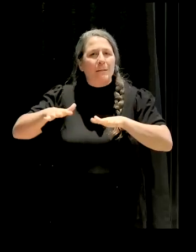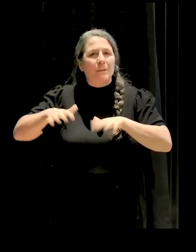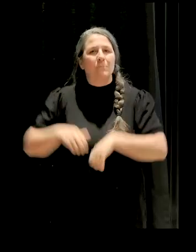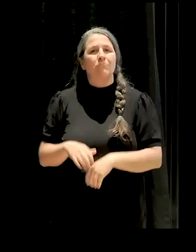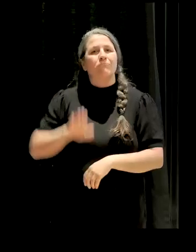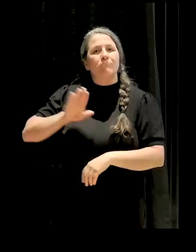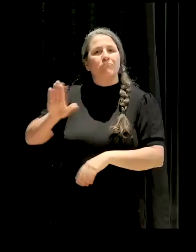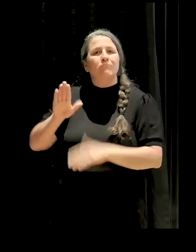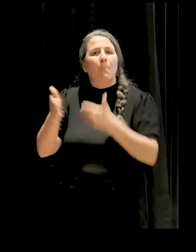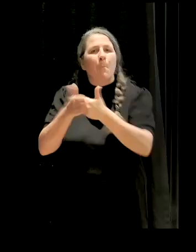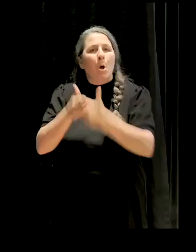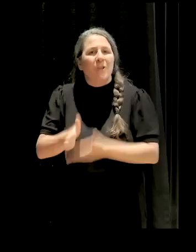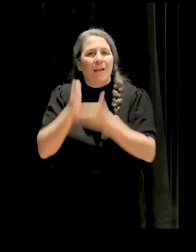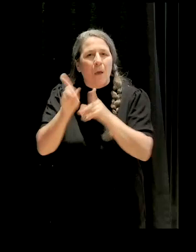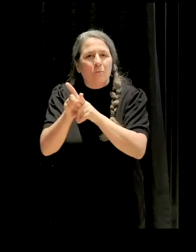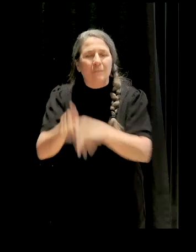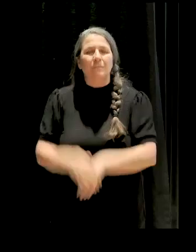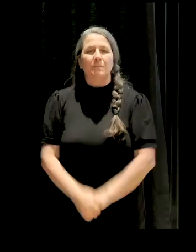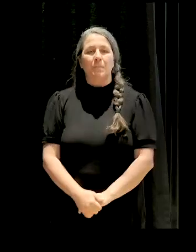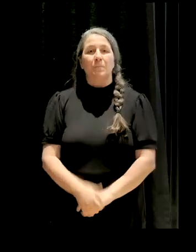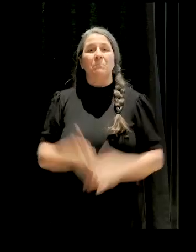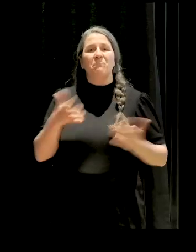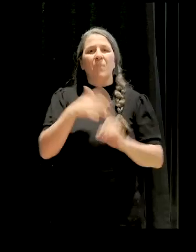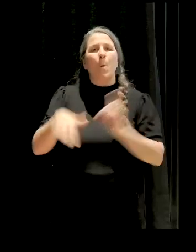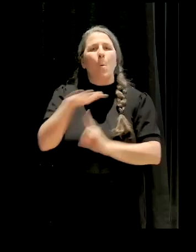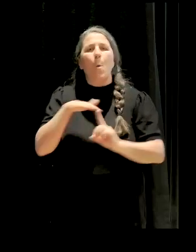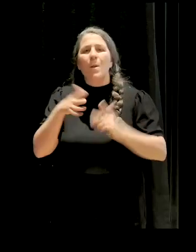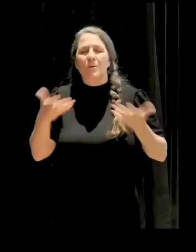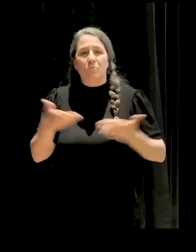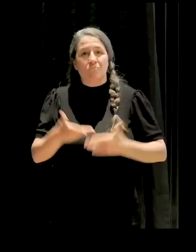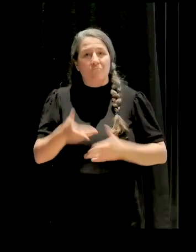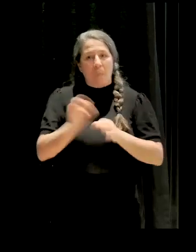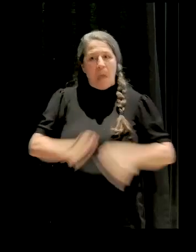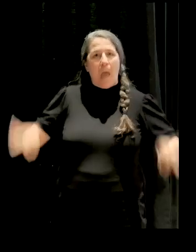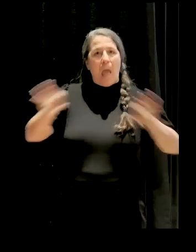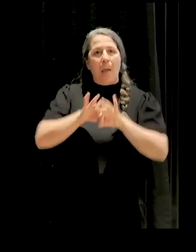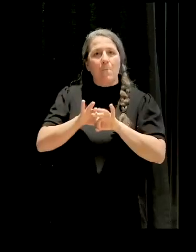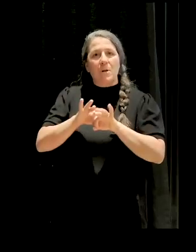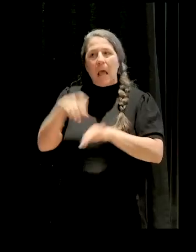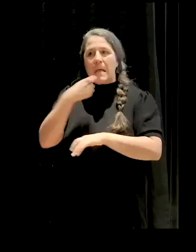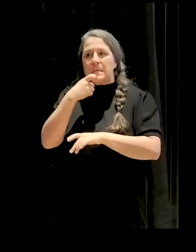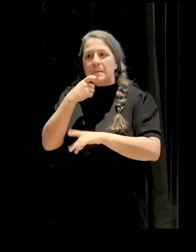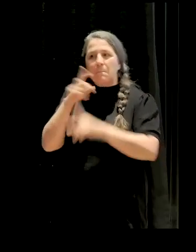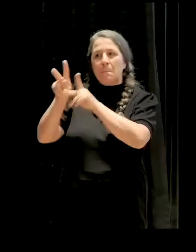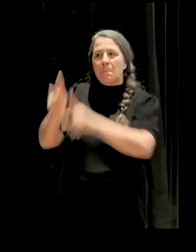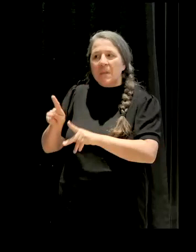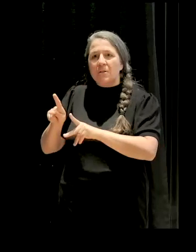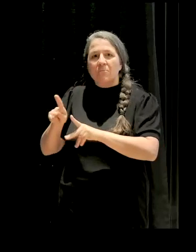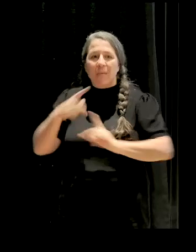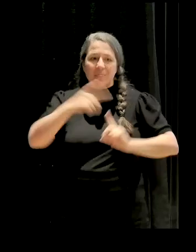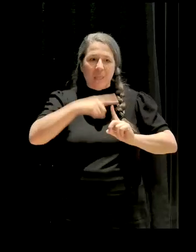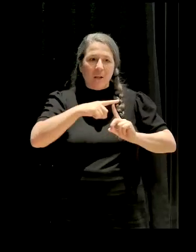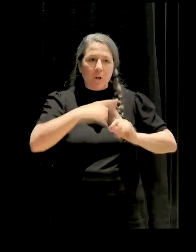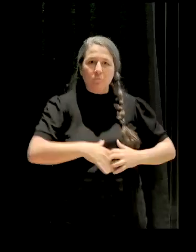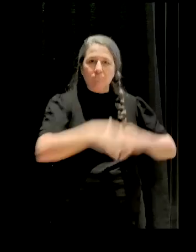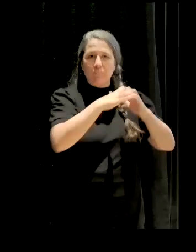aidants. Donc, pour vous mettre en contexte, c'est reconnu que c'est important d'inclure les personnes usagères dès la conception de la technologie. Donc, pas quand